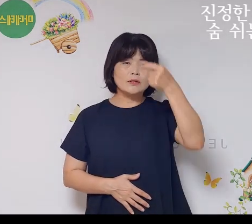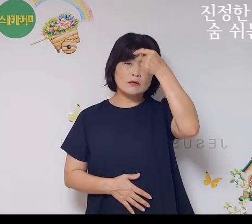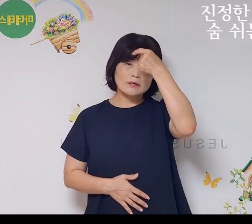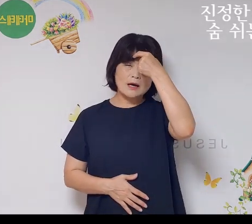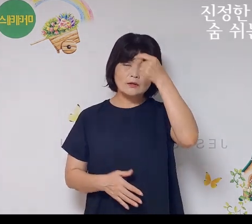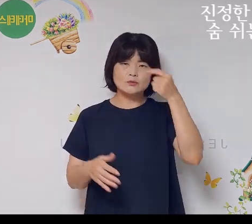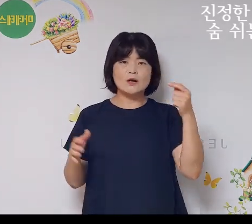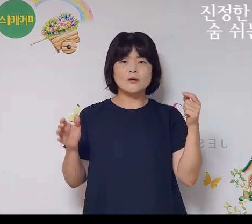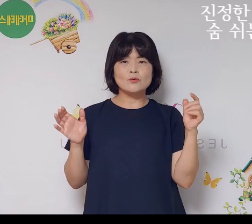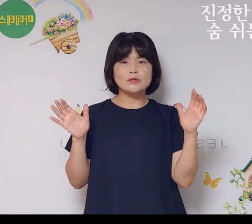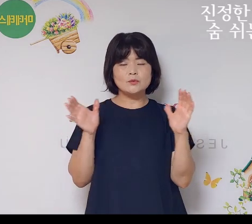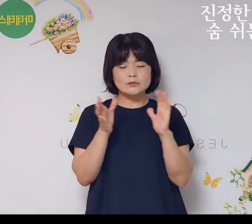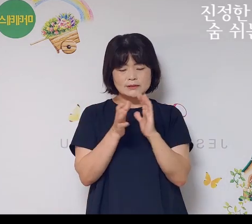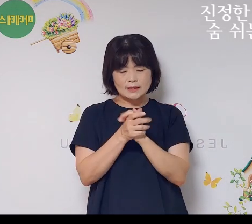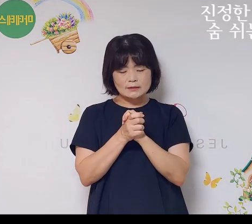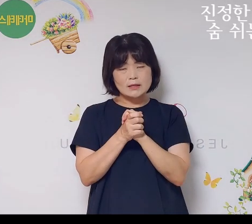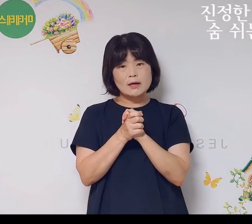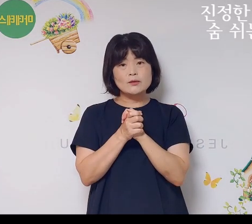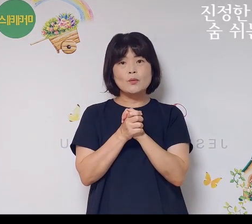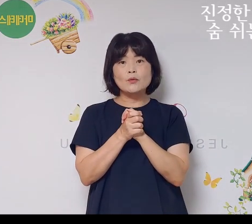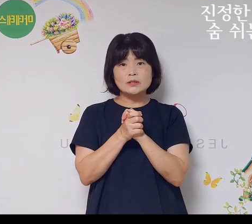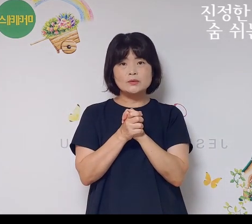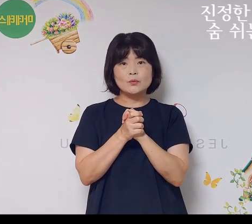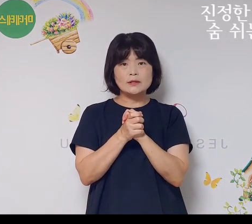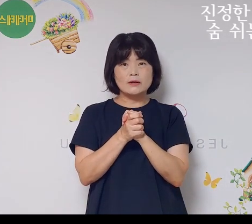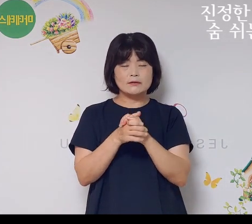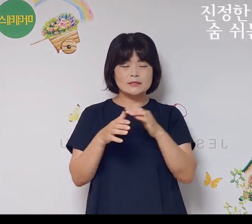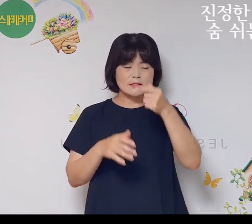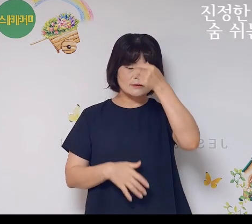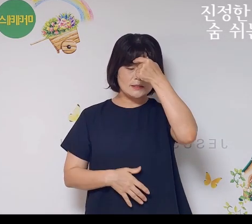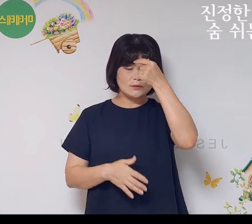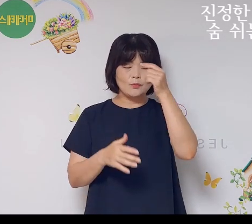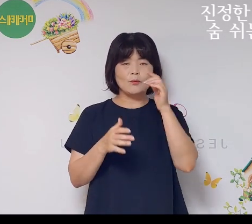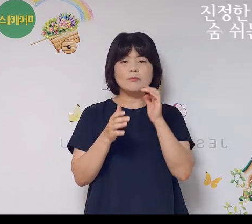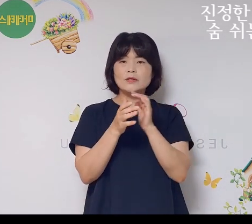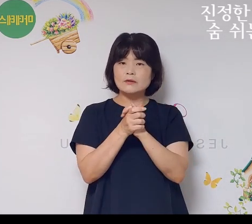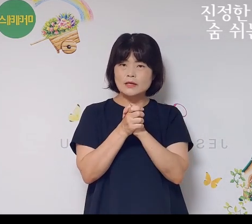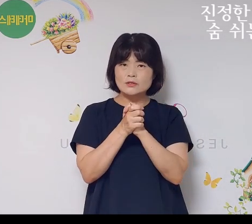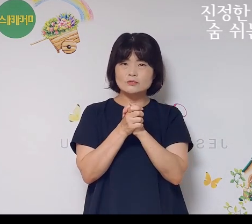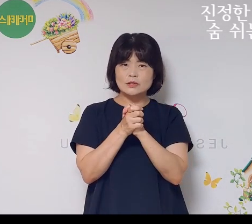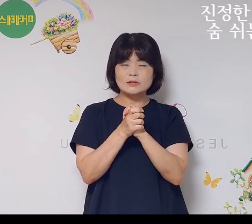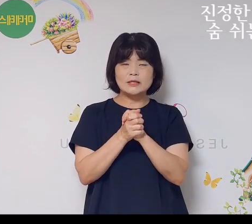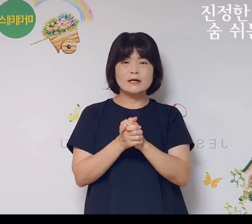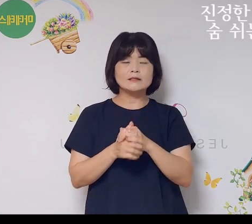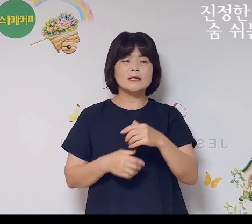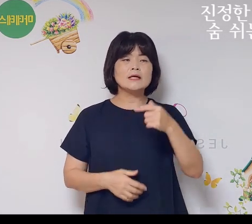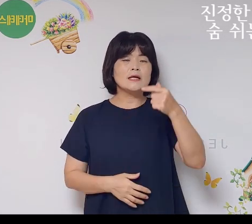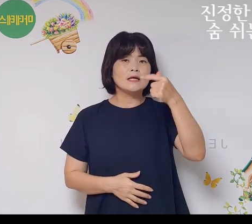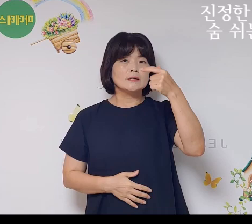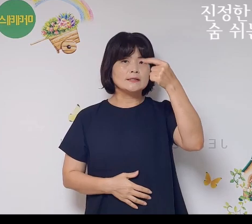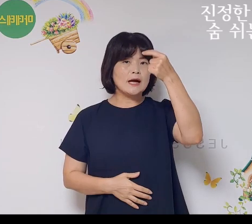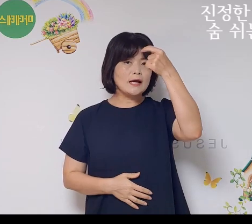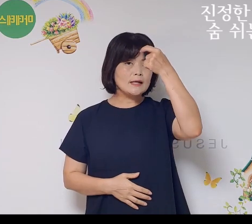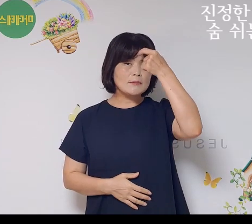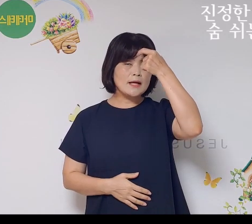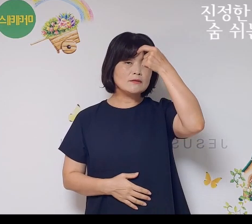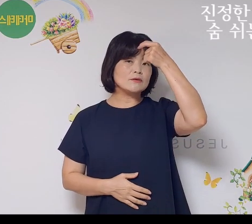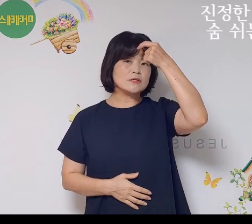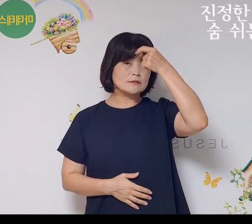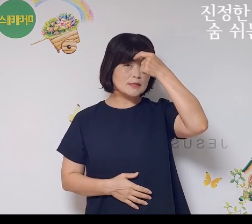이렇게 하기도 하고 기도는 그냥 이렇게 해도 기도가 돼요. 그래서 기도 뭐 이렇게 하셔도 됩니다. 근데 그냥 하나만 여기서는